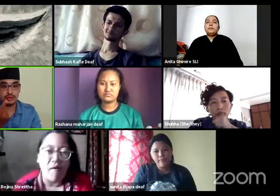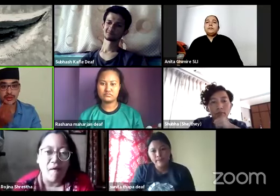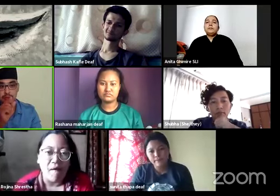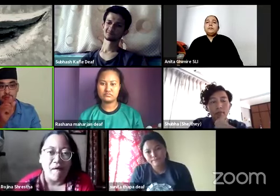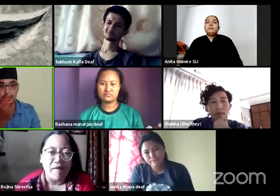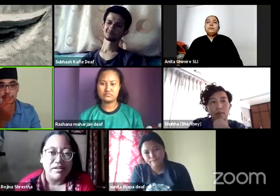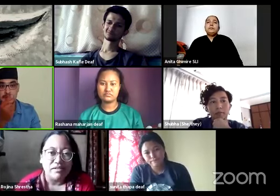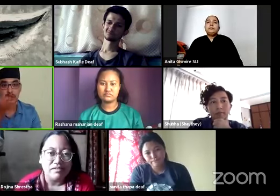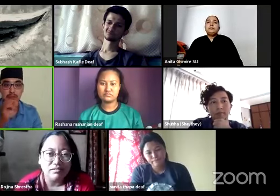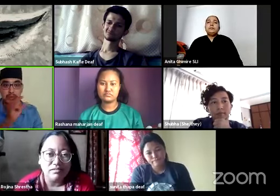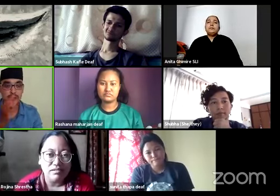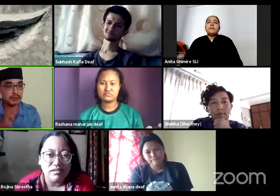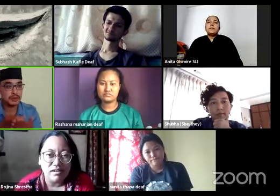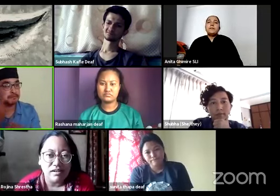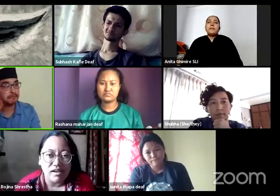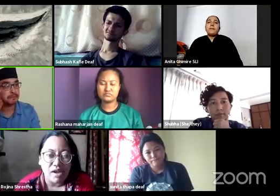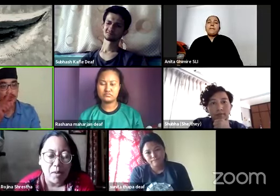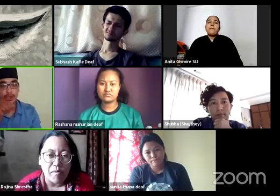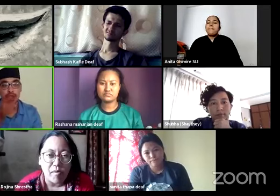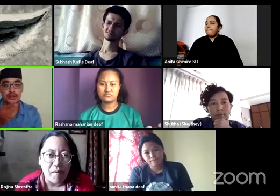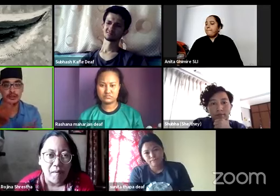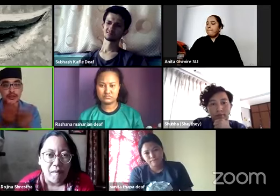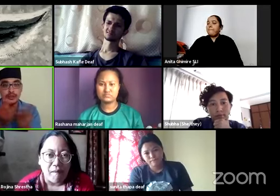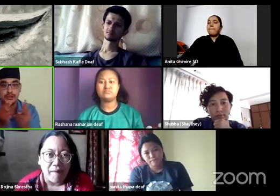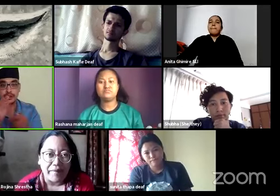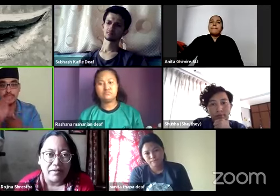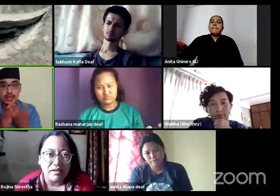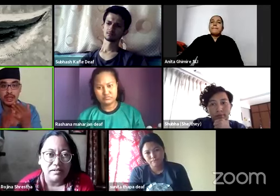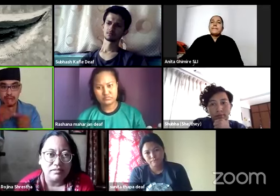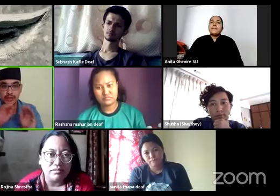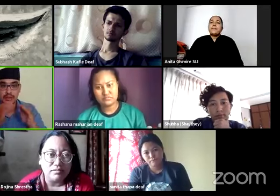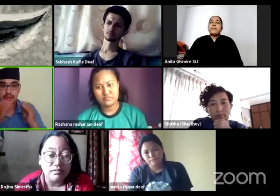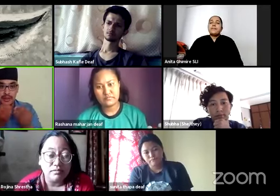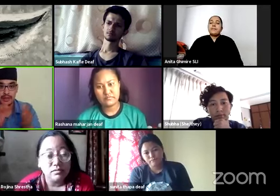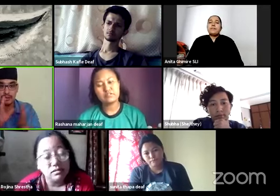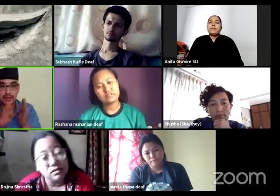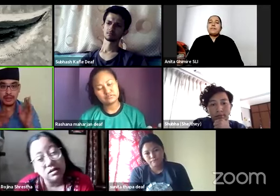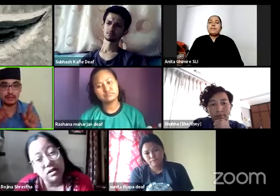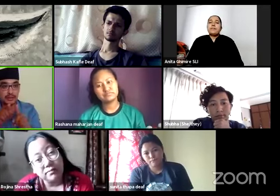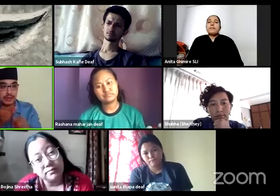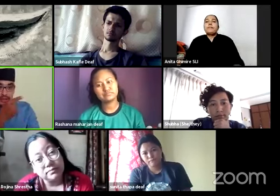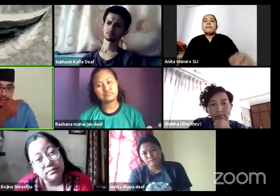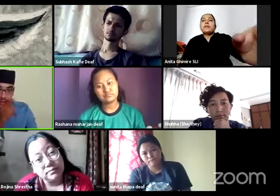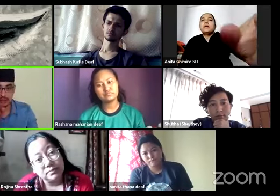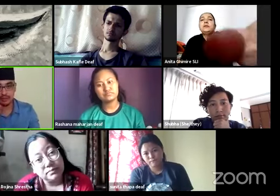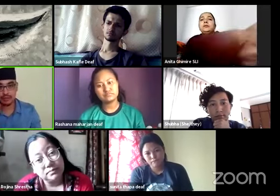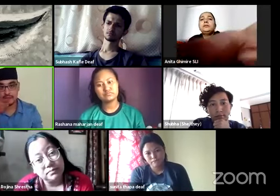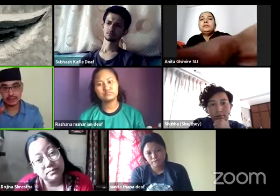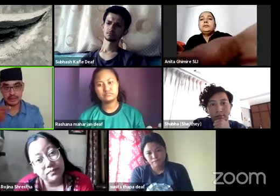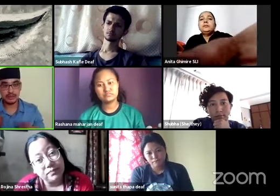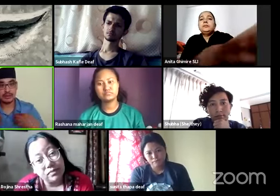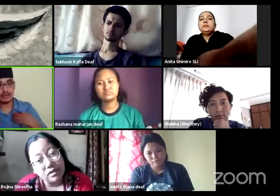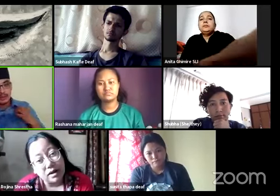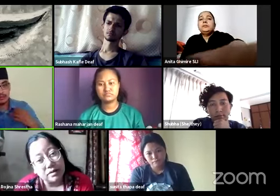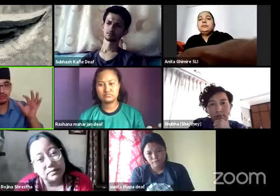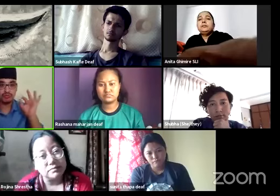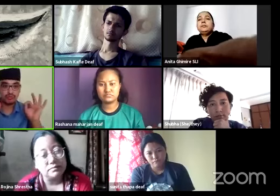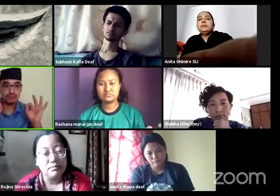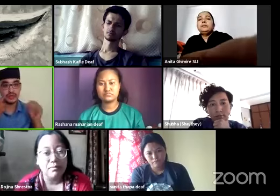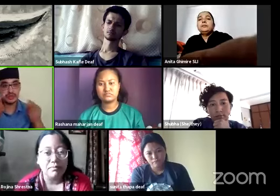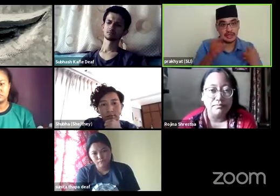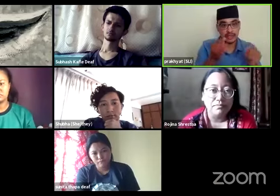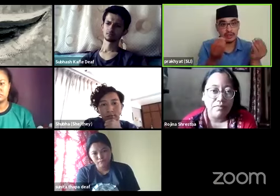अगाडि चाहिँ इन्ट्रोड्युस गर्नुभएको थियो, यो चाहिँ ठिक यस्तो हुनु चाहिँ ठिक यस्तो हुनु चाहिँ बेठिक होइन, राम्रो चिटिक्क परेको राख्नु चाहिँ ठिक होइन, अलिअलि अब